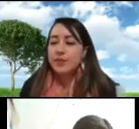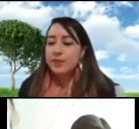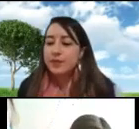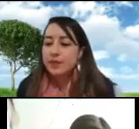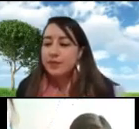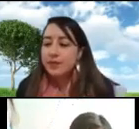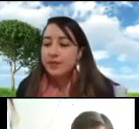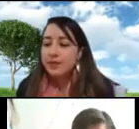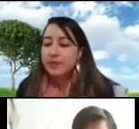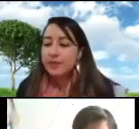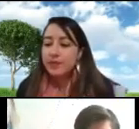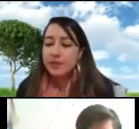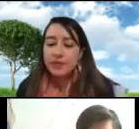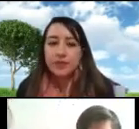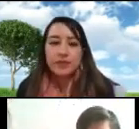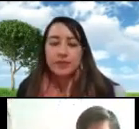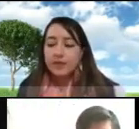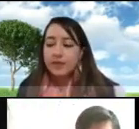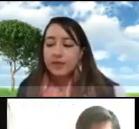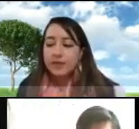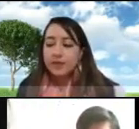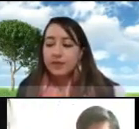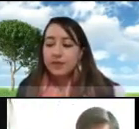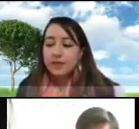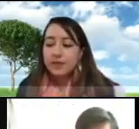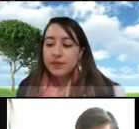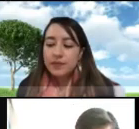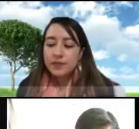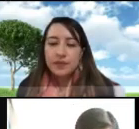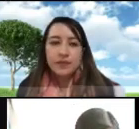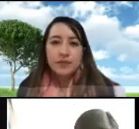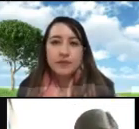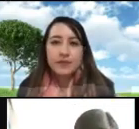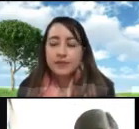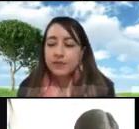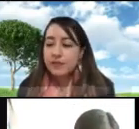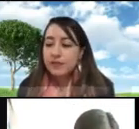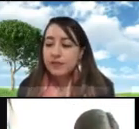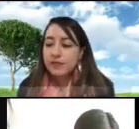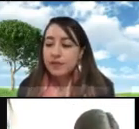Vamos con una falsa y verdadero. La tundra se distribuye en la cima de las montañas.